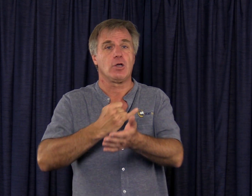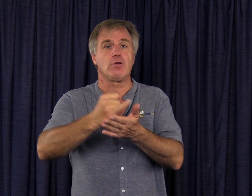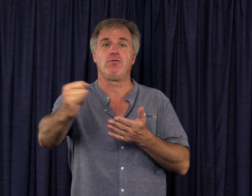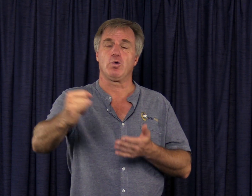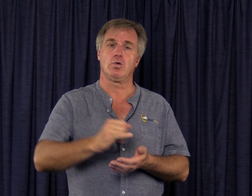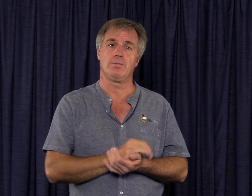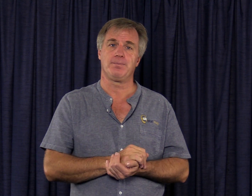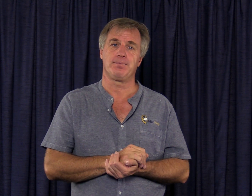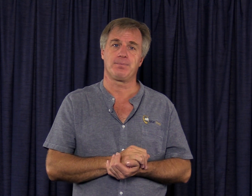te vloek.